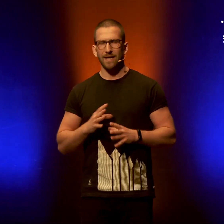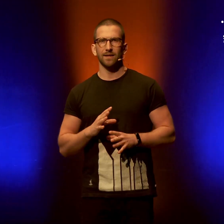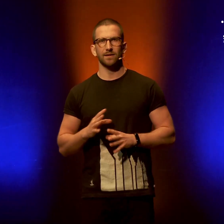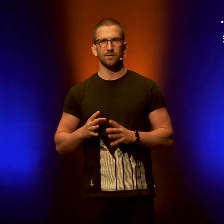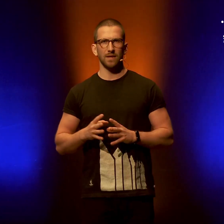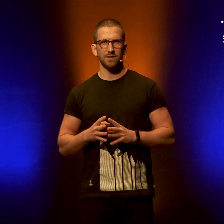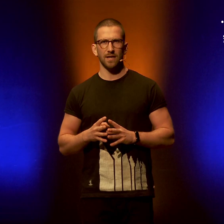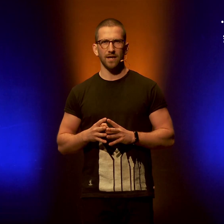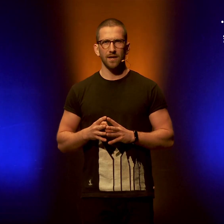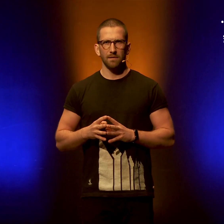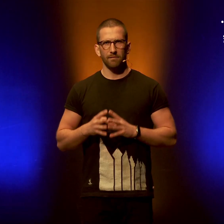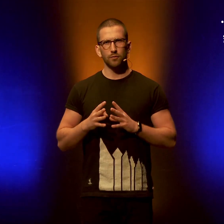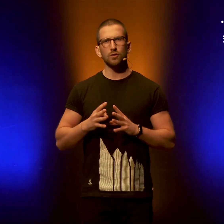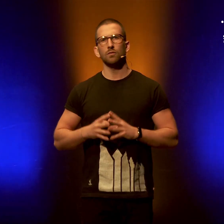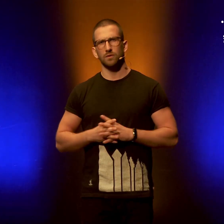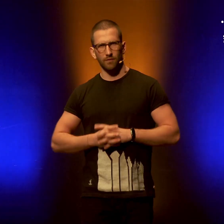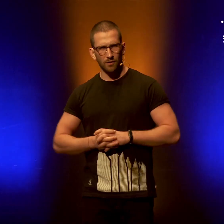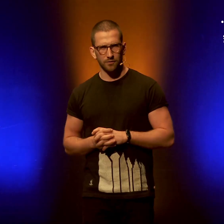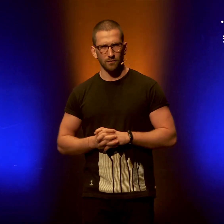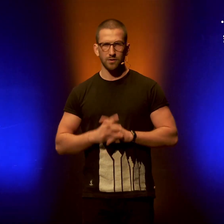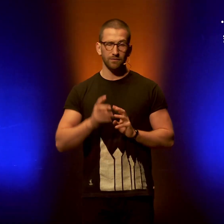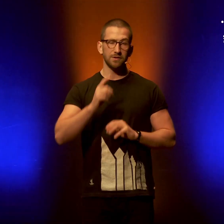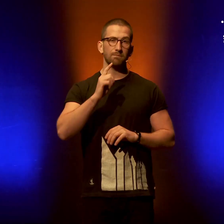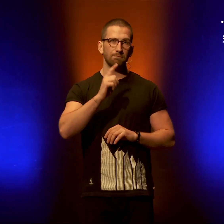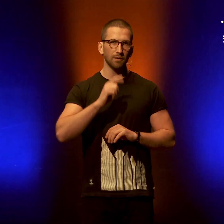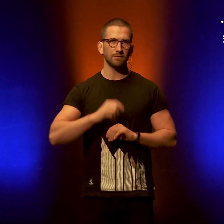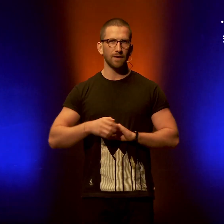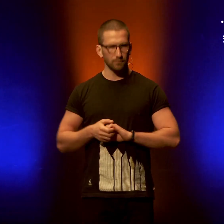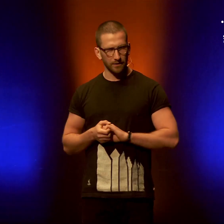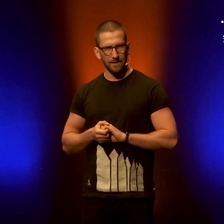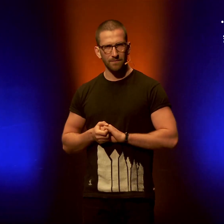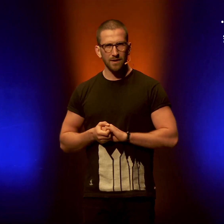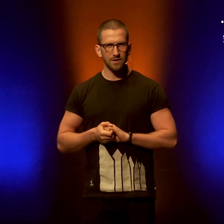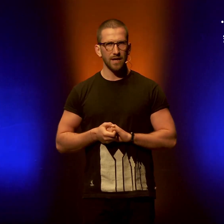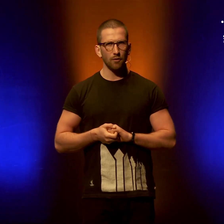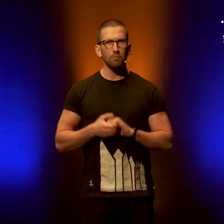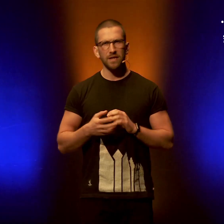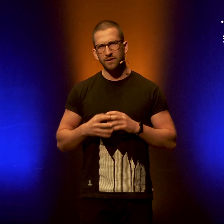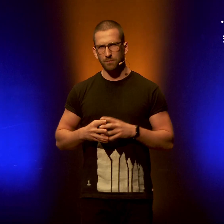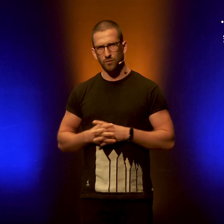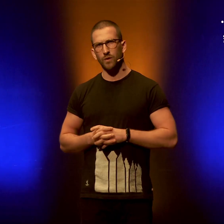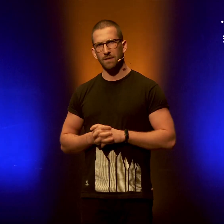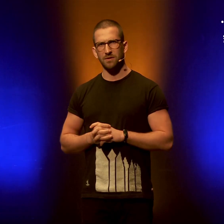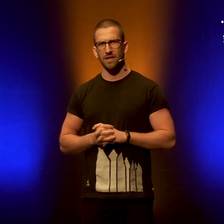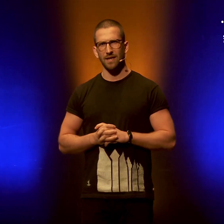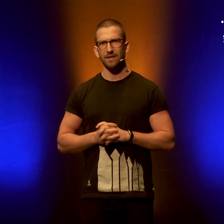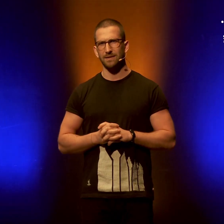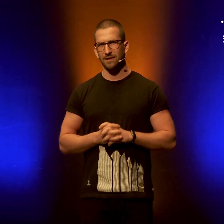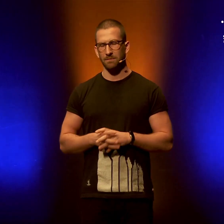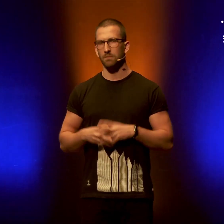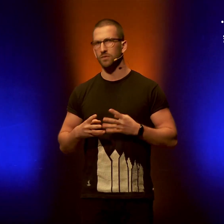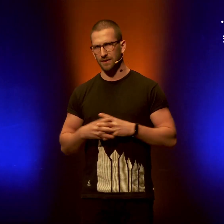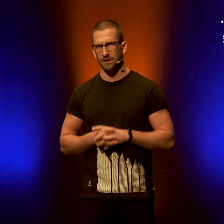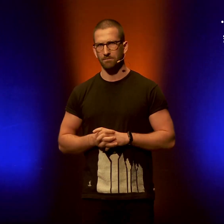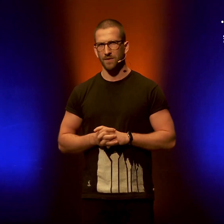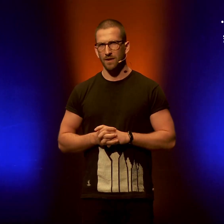Jazz charakteryzuje się dużą dowolnością, oczywiście pod warunkiem, że umiejętnie posługujemy się